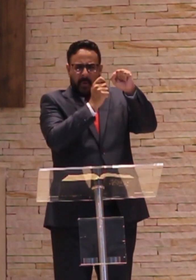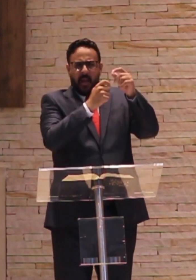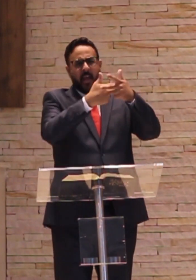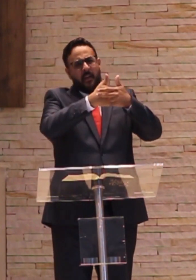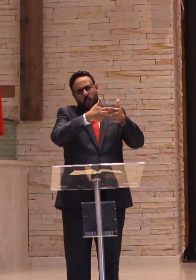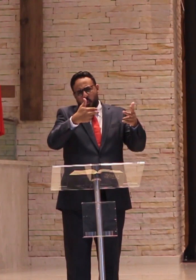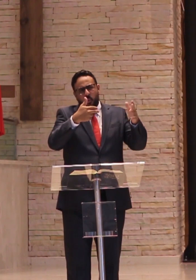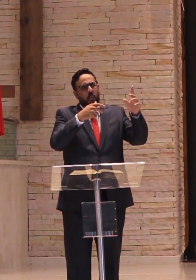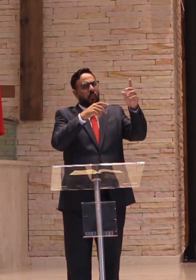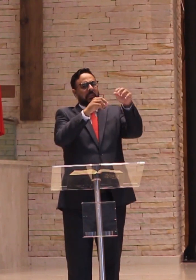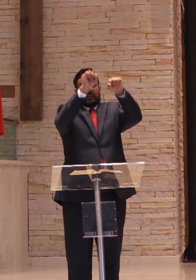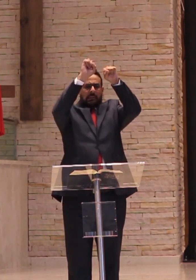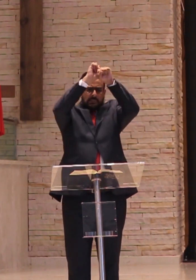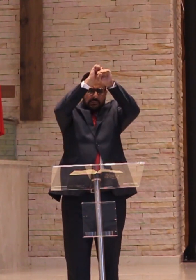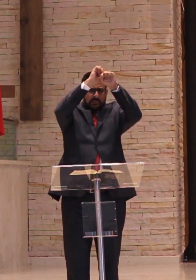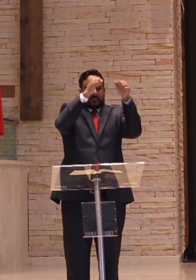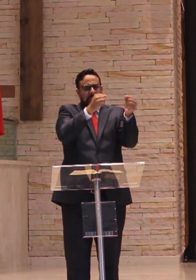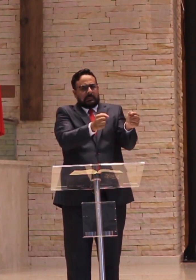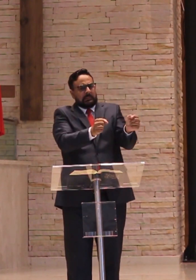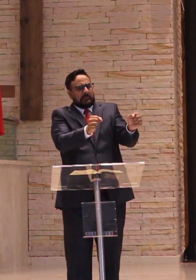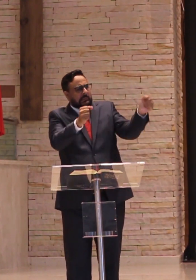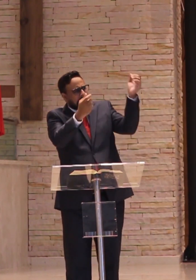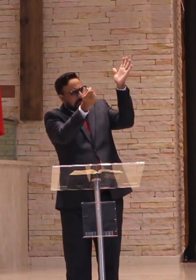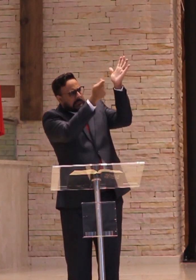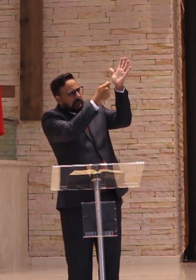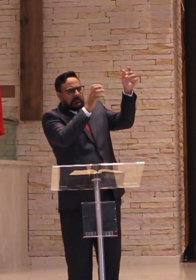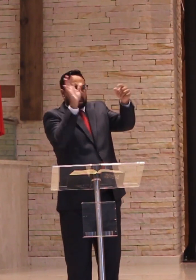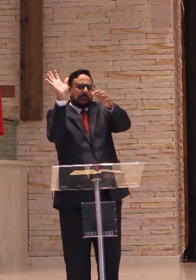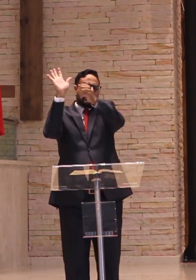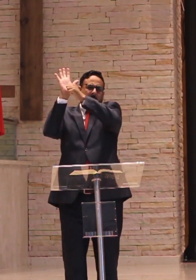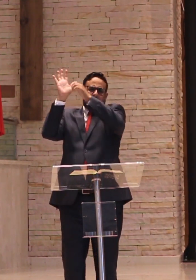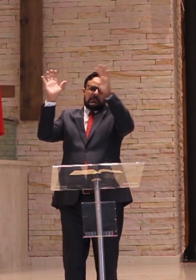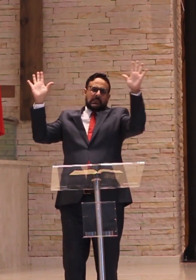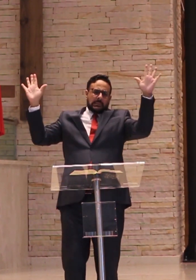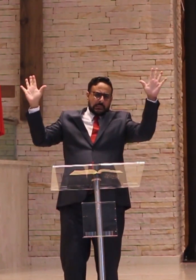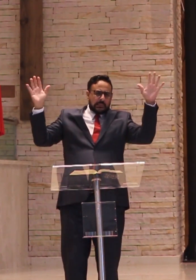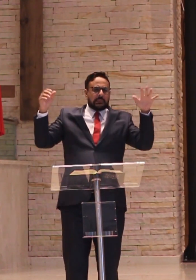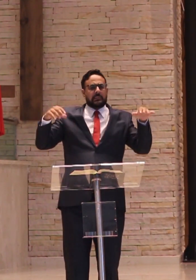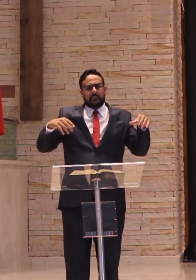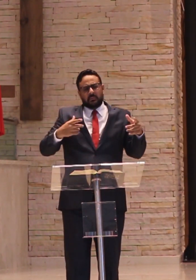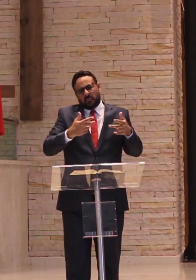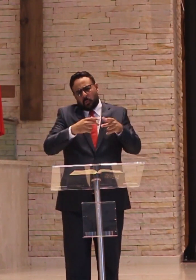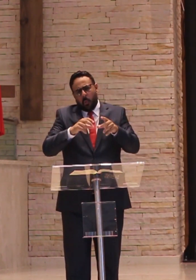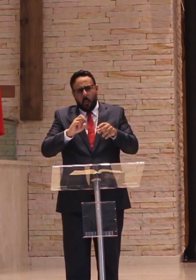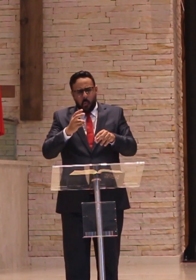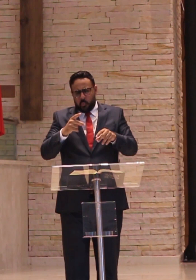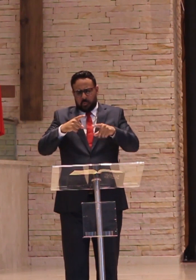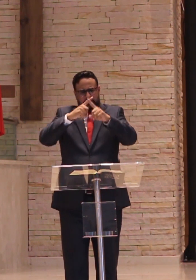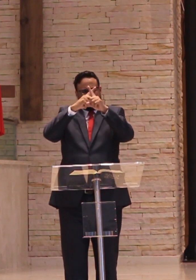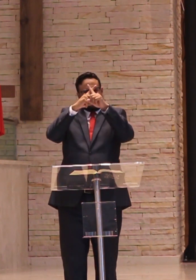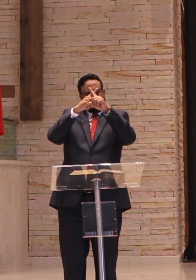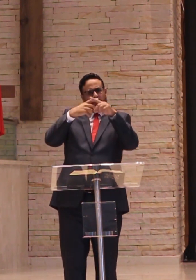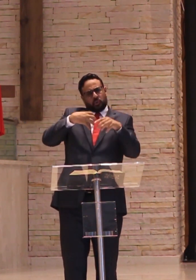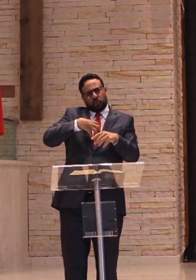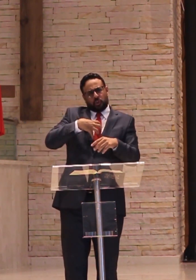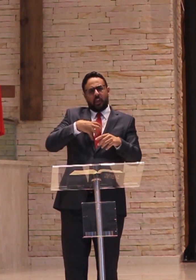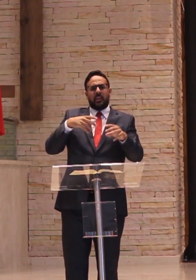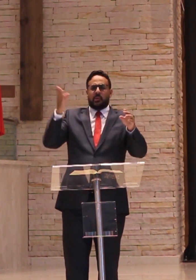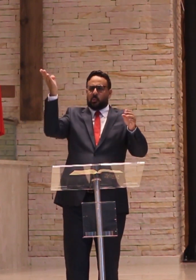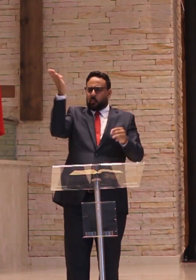seria, porque isso representa que a pessoa ela foi condenada. Então havia várias práticas. Algumas pessoas eram amarradas